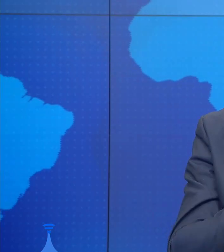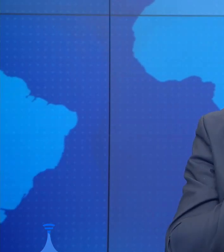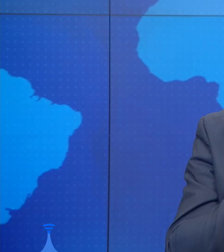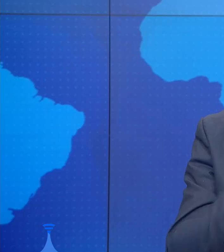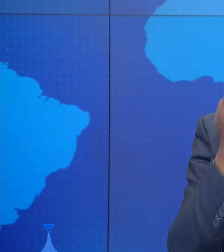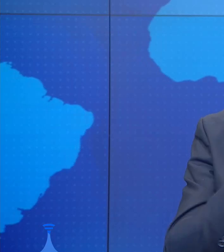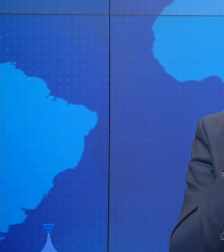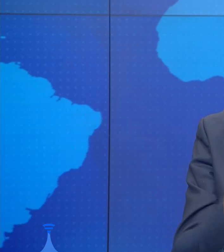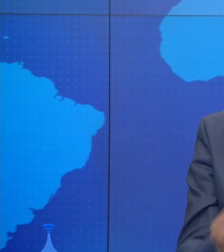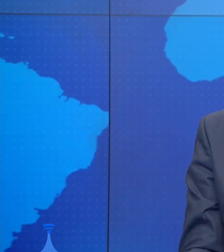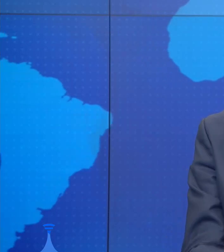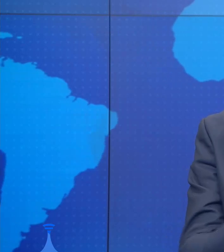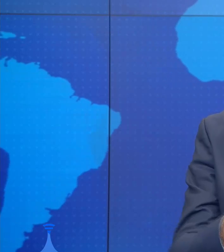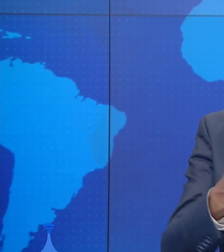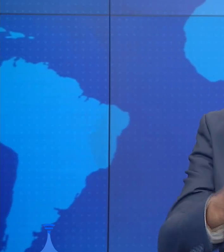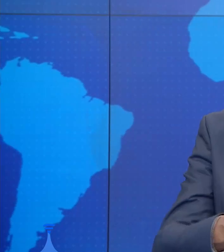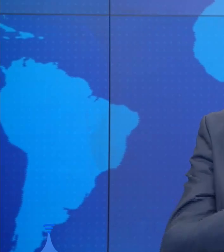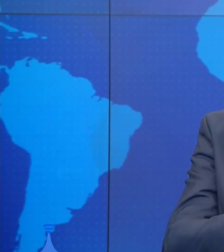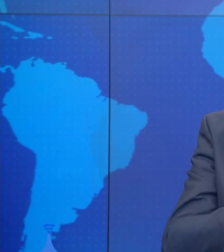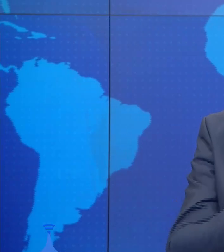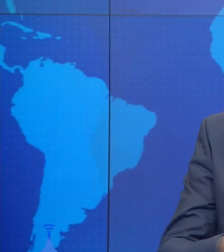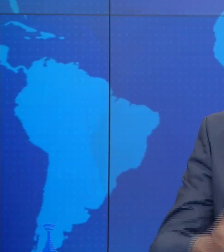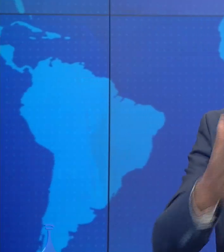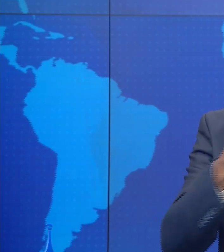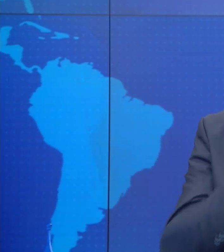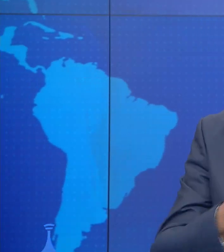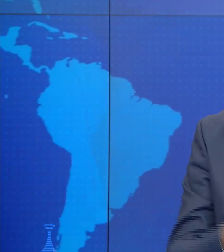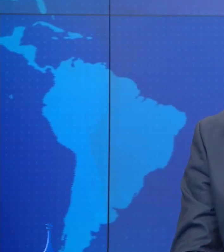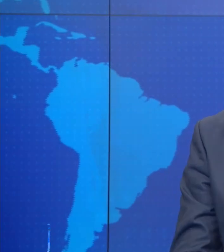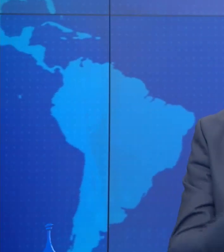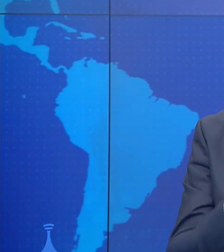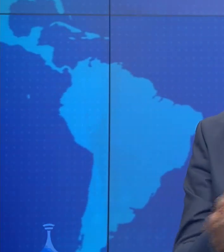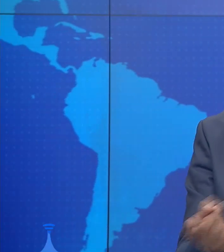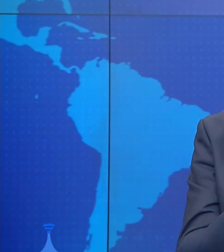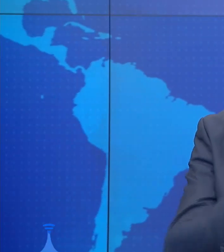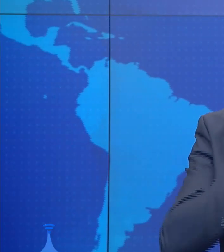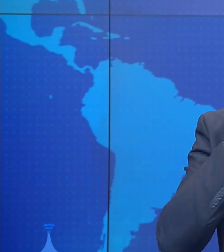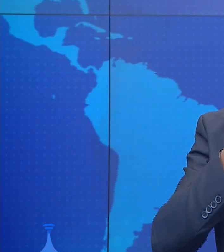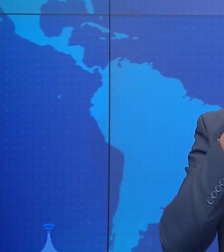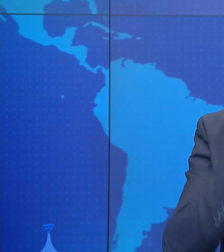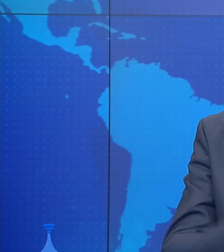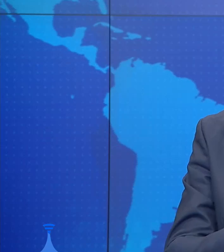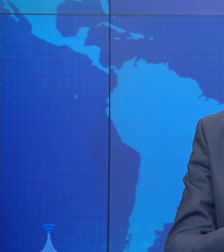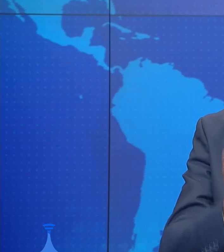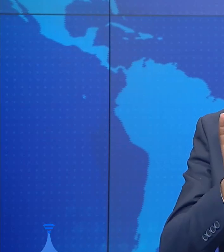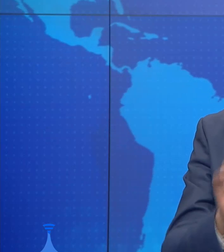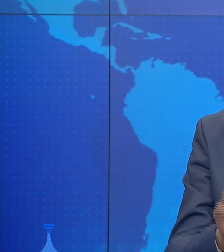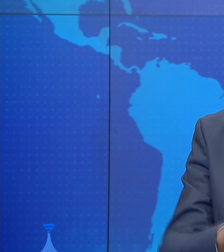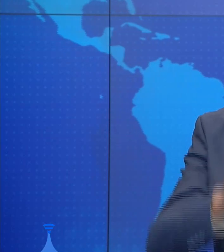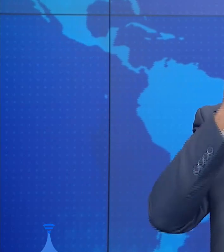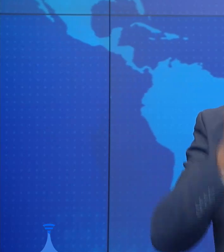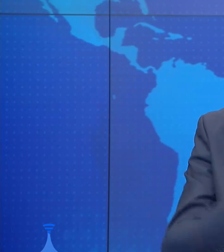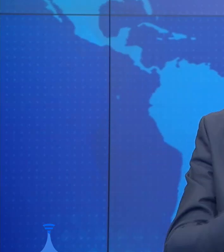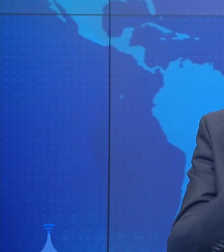ኢትዮጵያ በውሃ አጠቃቀም ዲፕሎማሲ የሄደችበት ርቀት ተግዳሮት የበዛበት ቢሆንም የተሻለ ውጤት